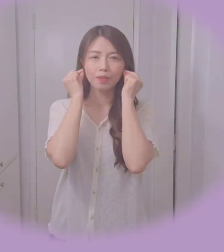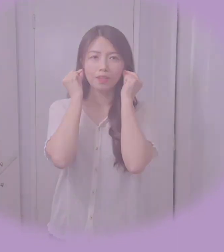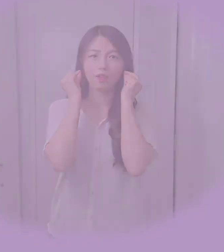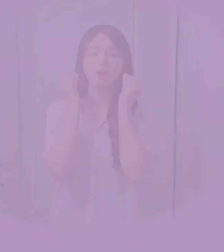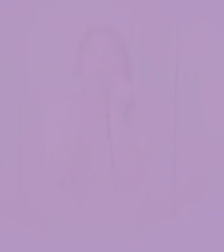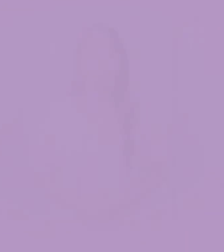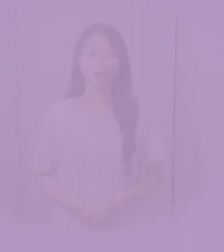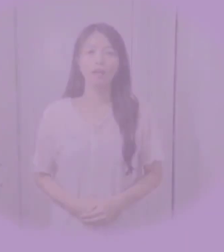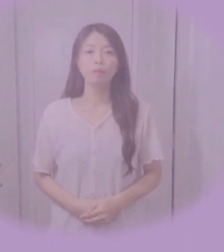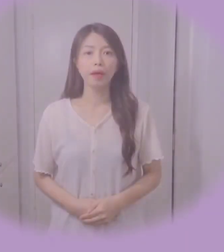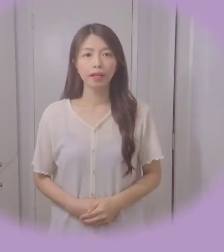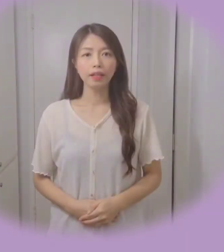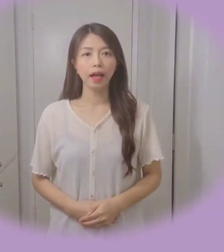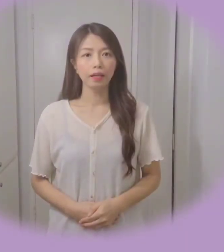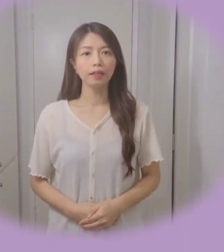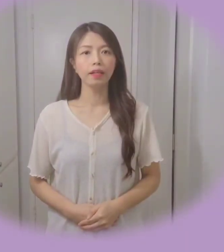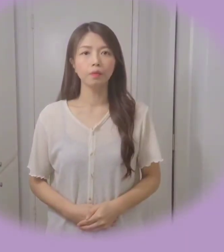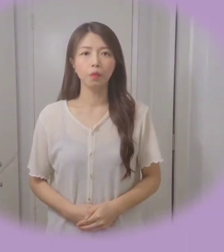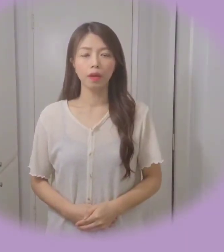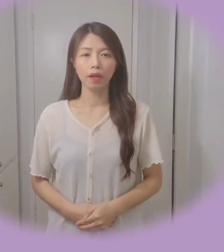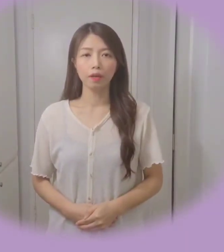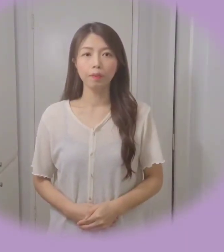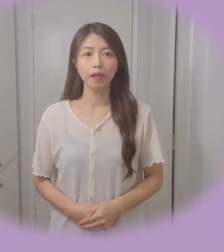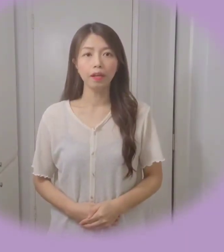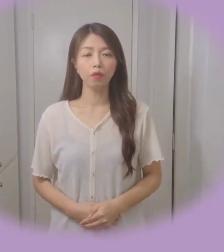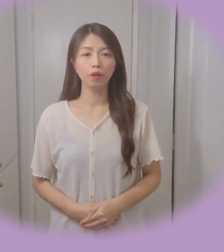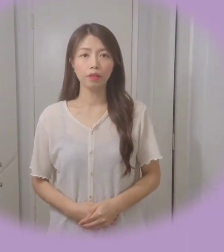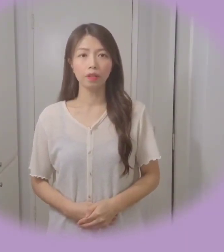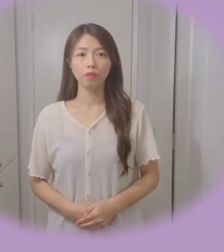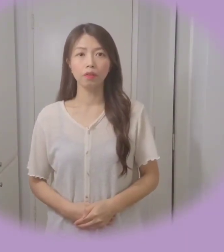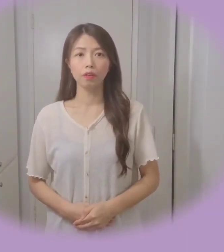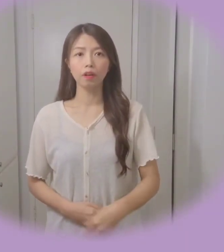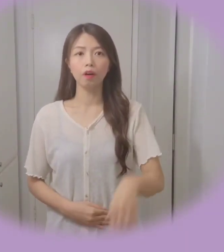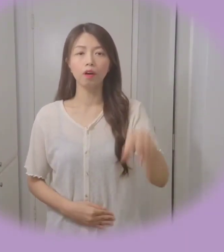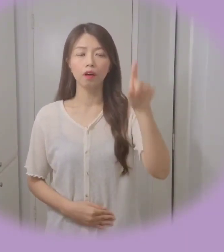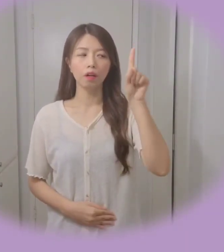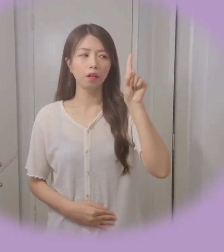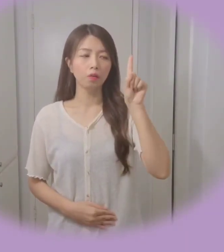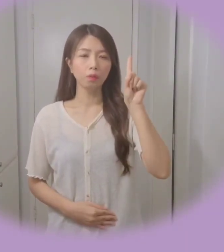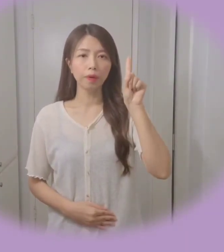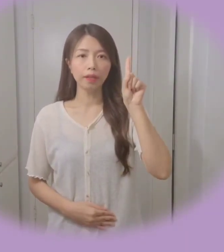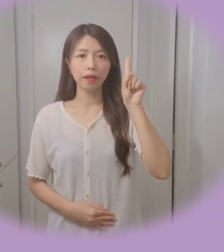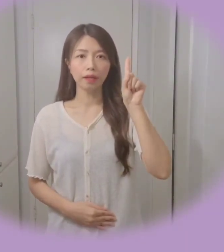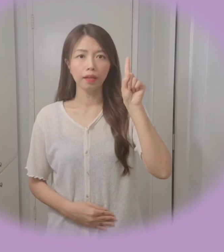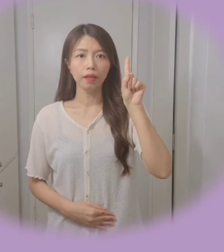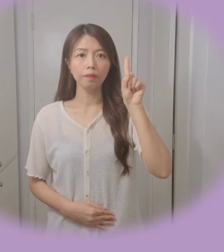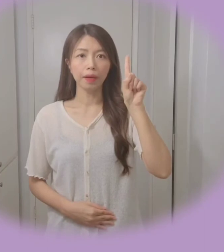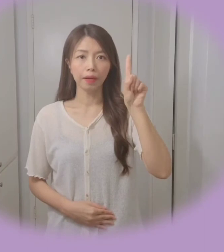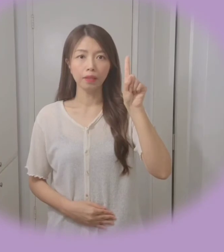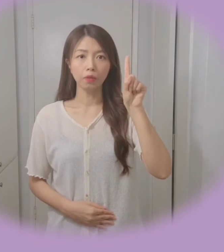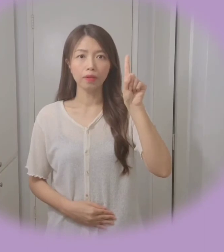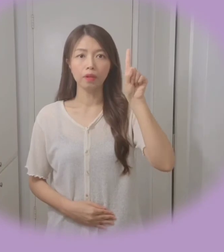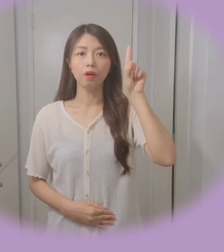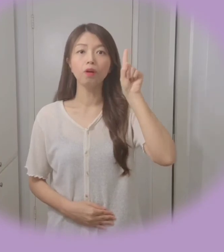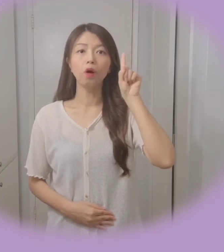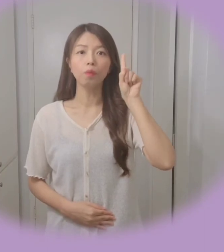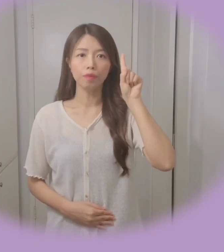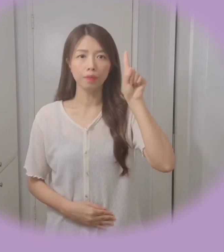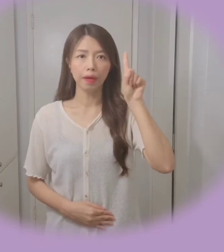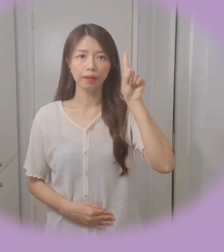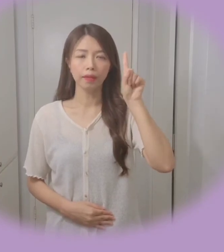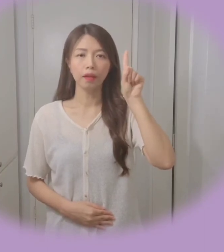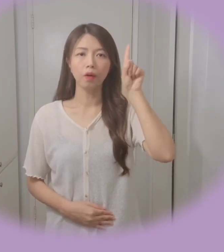지으면서 하시면 되죠. 매일 다른 길목에, 매일이라고 하는 뜻의 소원은요, 손바닥이 바깥으로